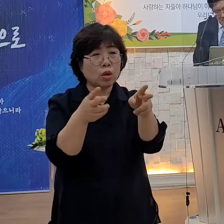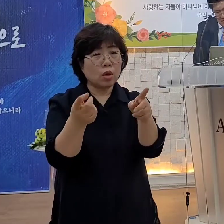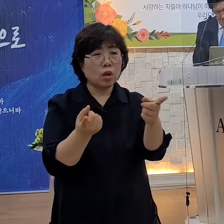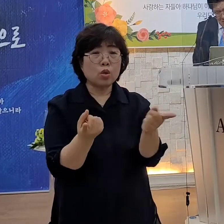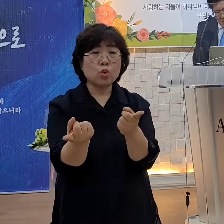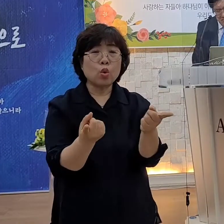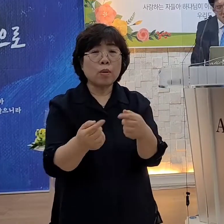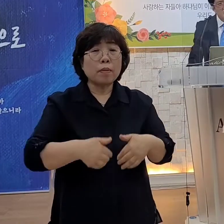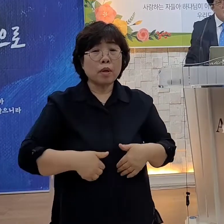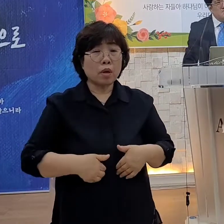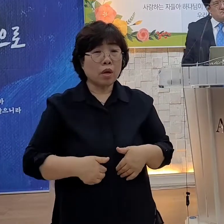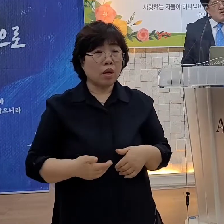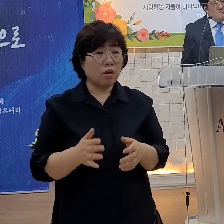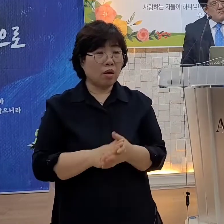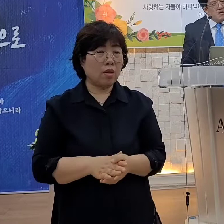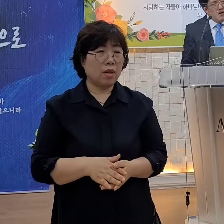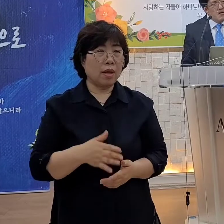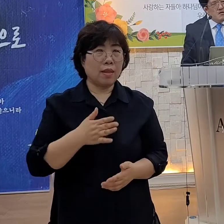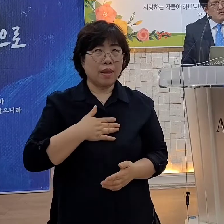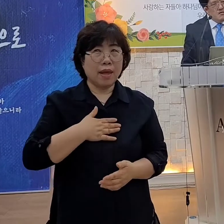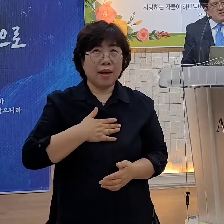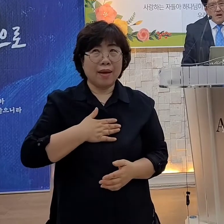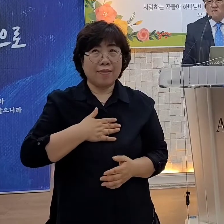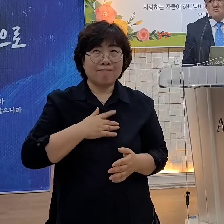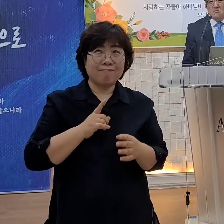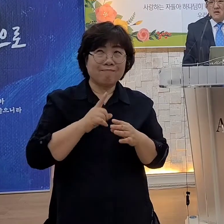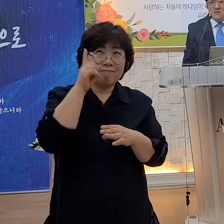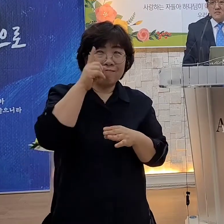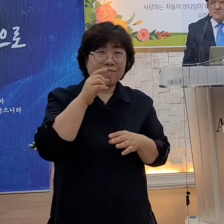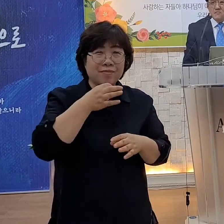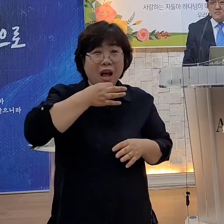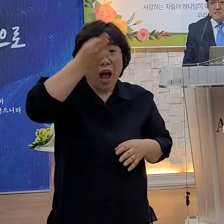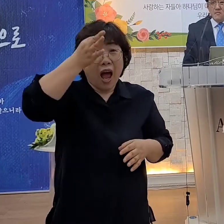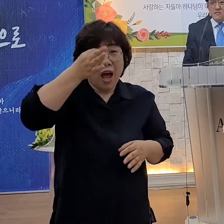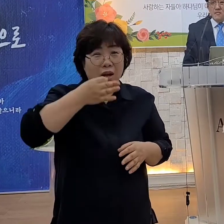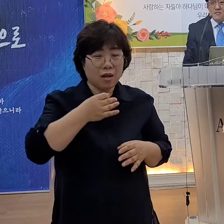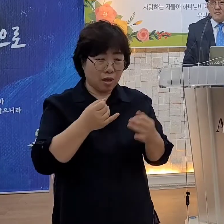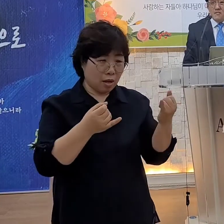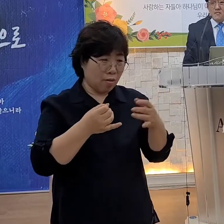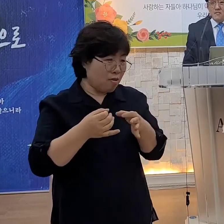여러분, 같은 노래를 부르는데 이중창은 뭡니까? 음이 다른 소리를 내요.